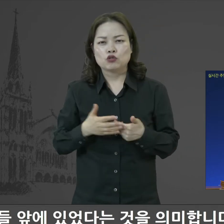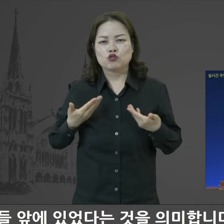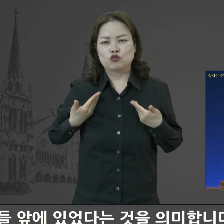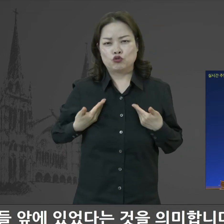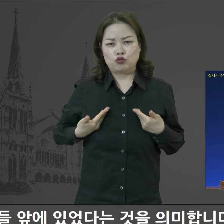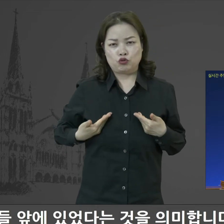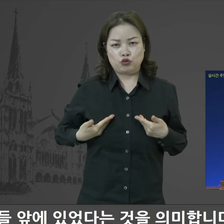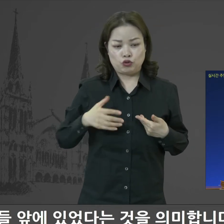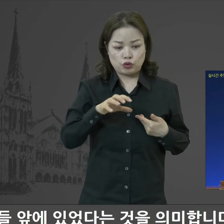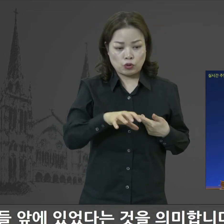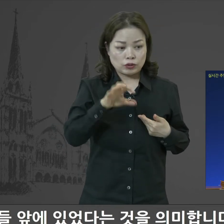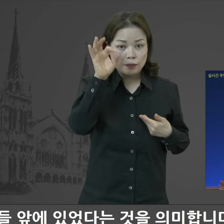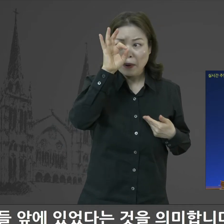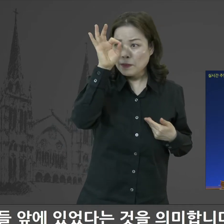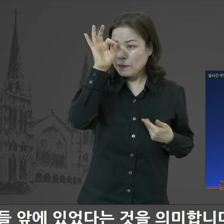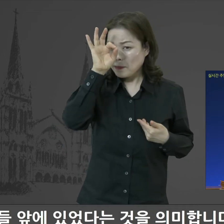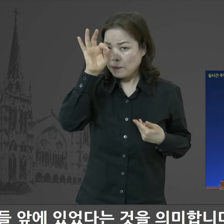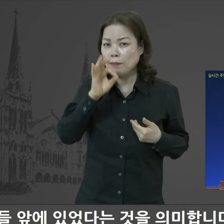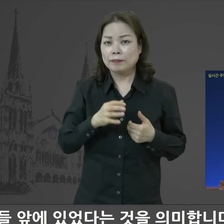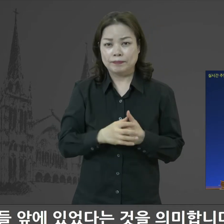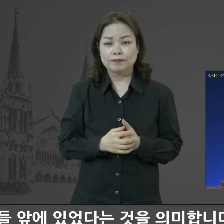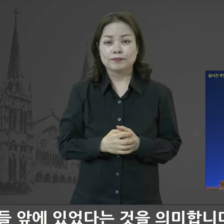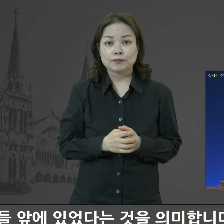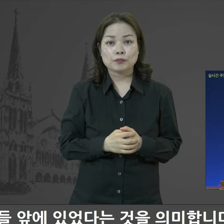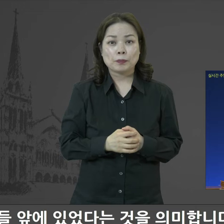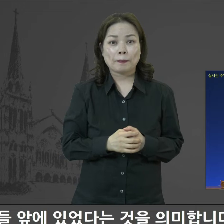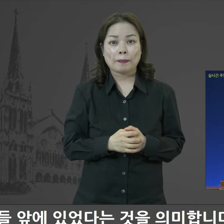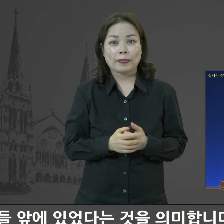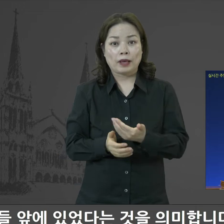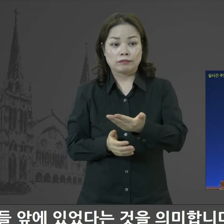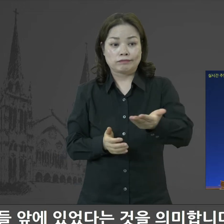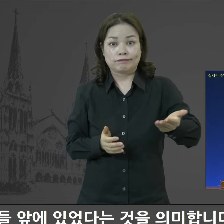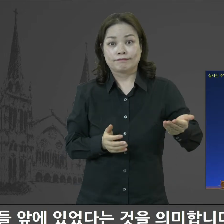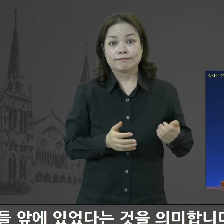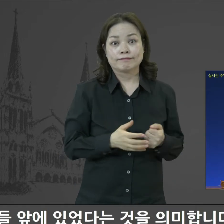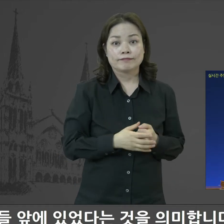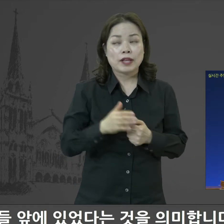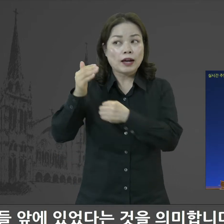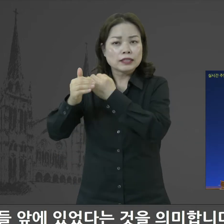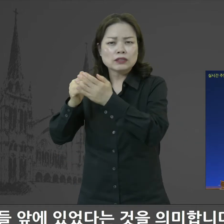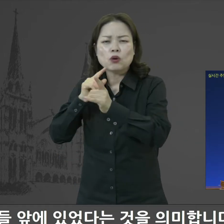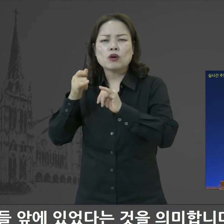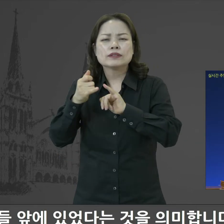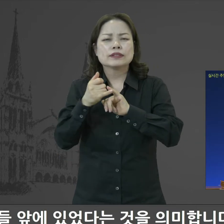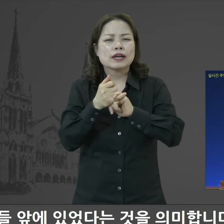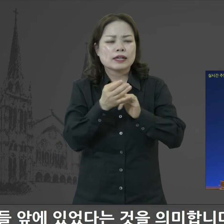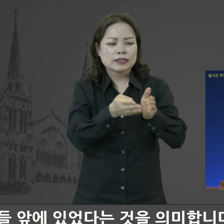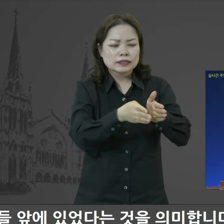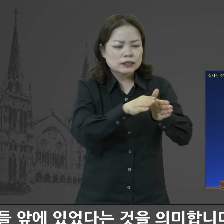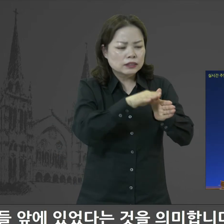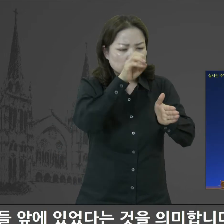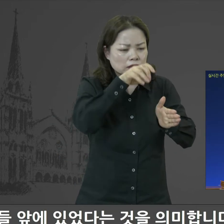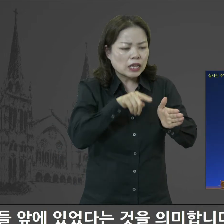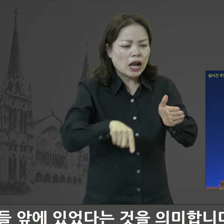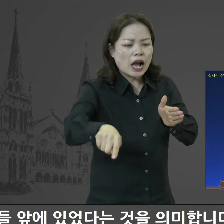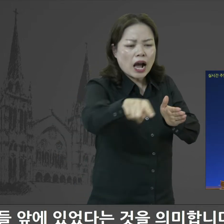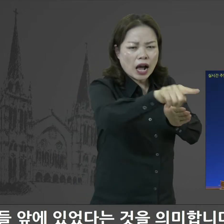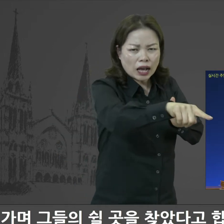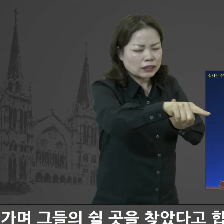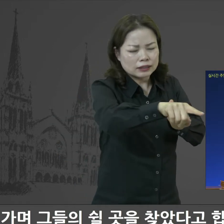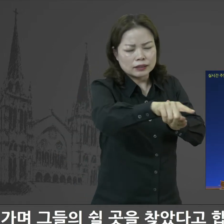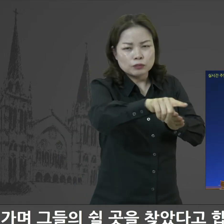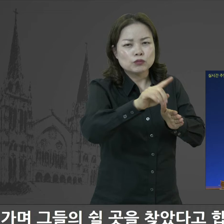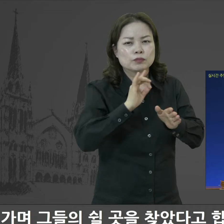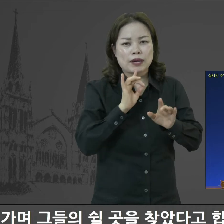쉴 곳을 찾았다라고 이렇게 말씀합니다. 여러분, 하나님의 언약궤는 그저 그냥 앞에만 가는